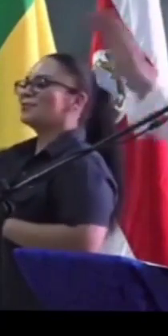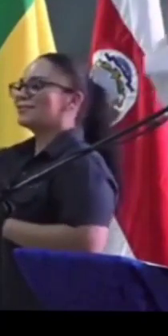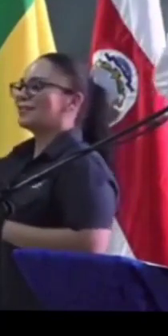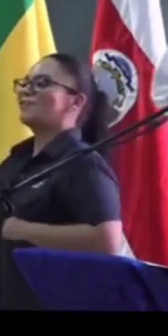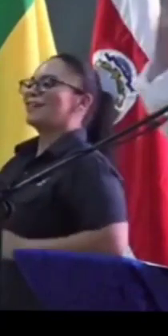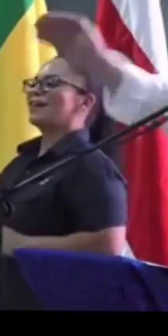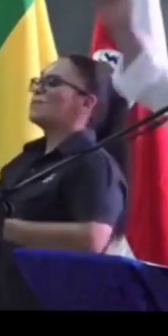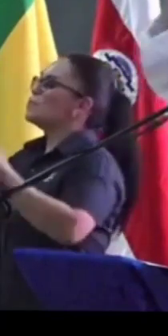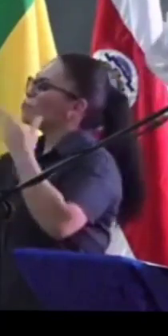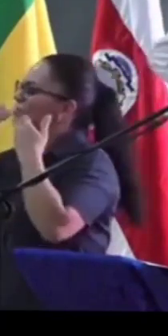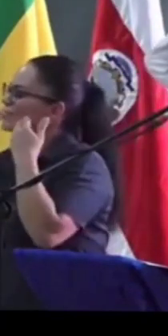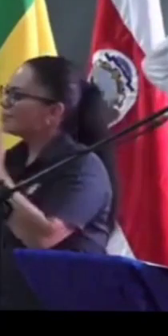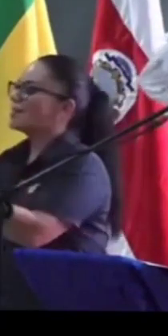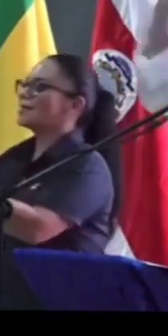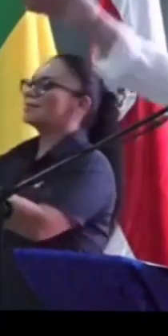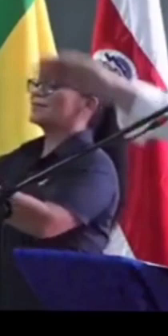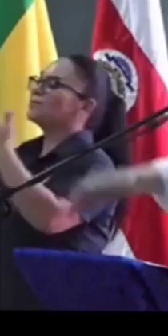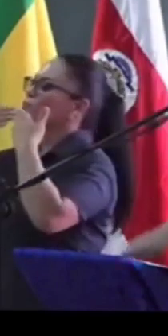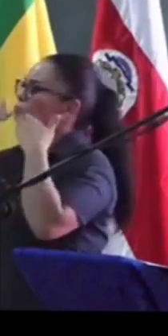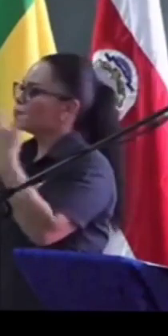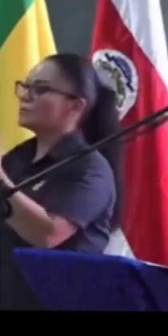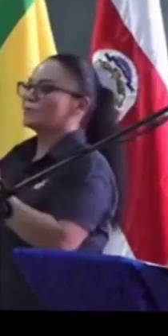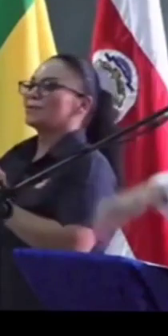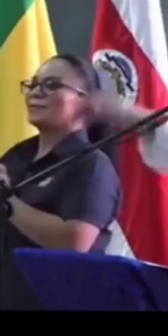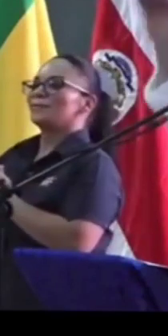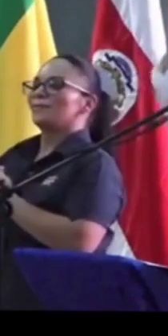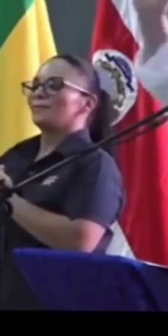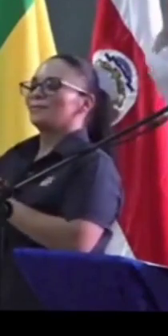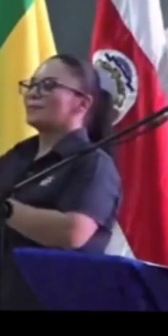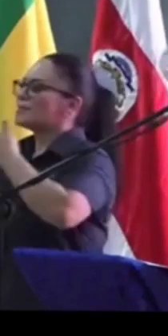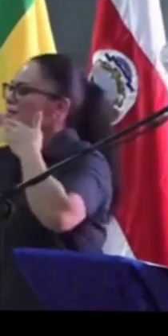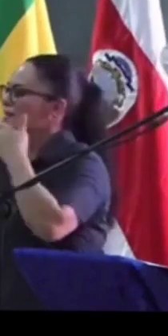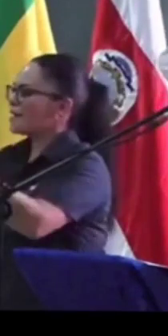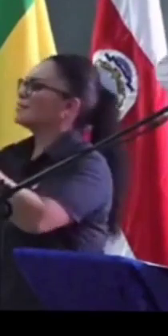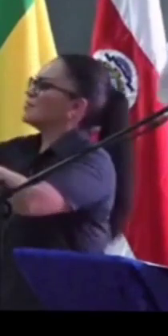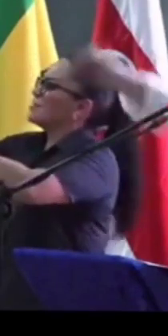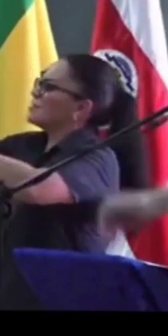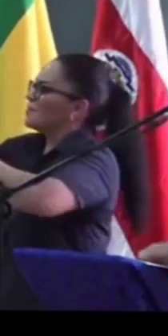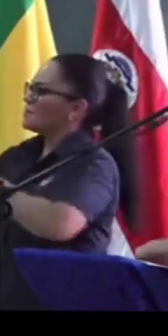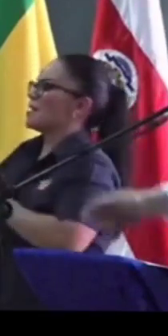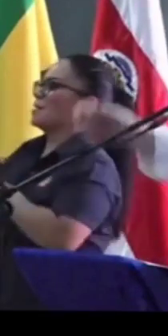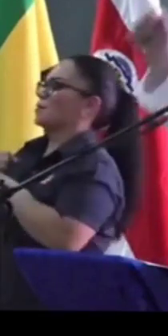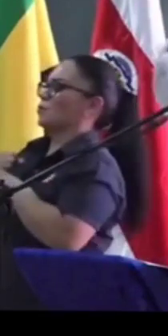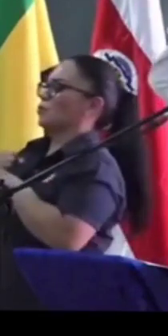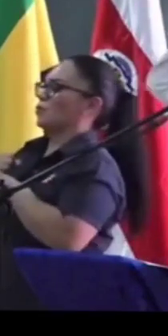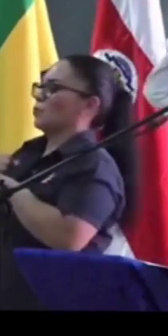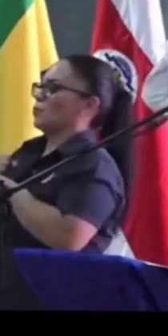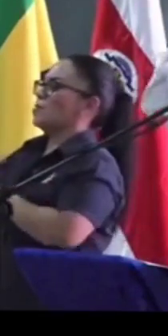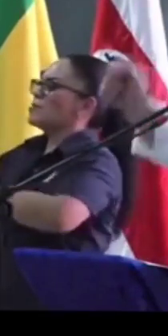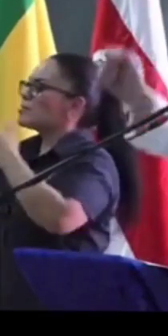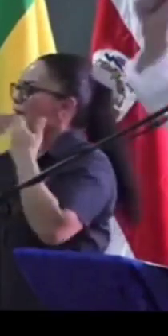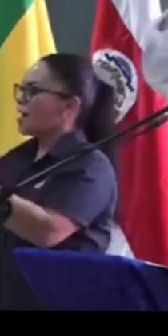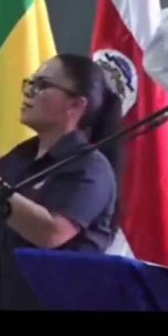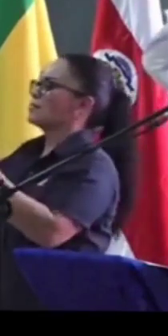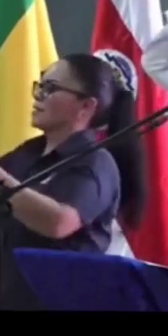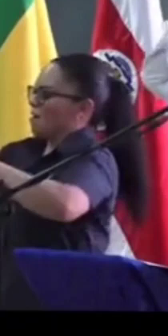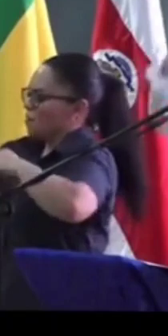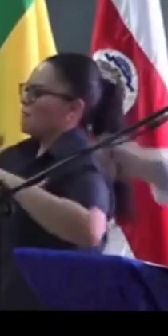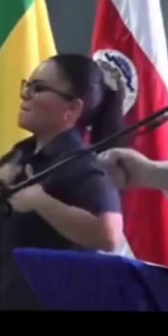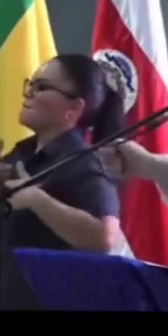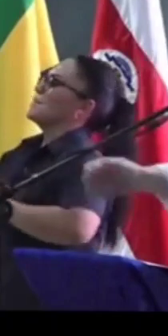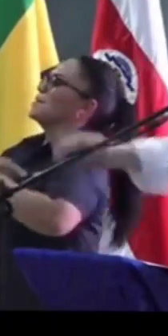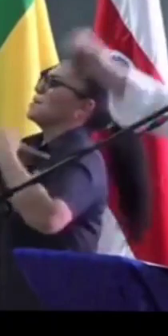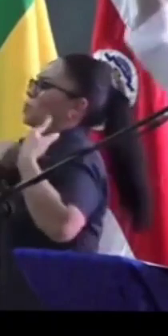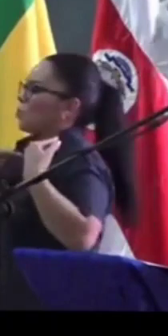Rica Muchísimas gracias por ese recibimiento que conmueve mi